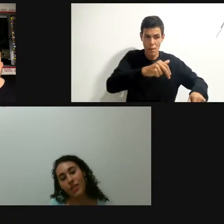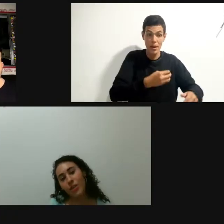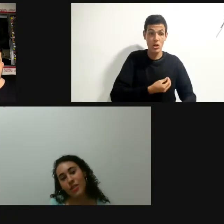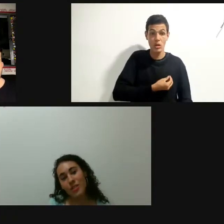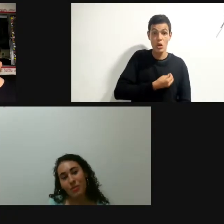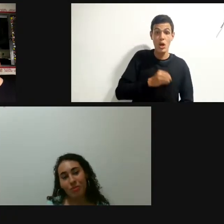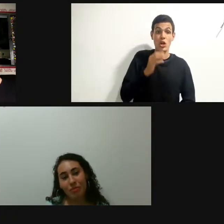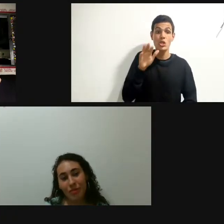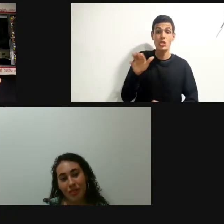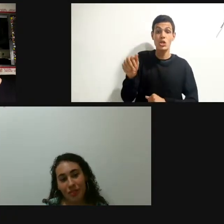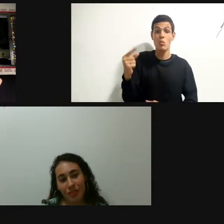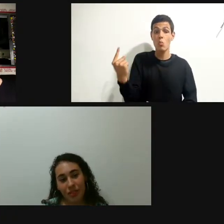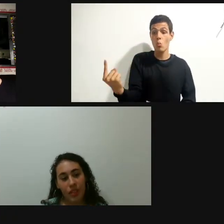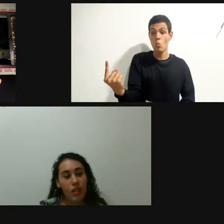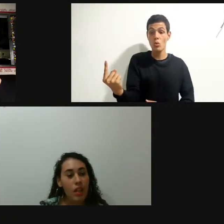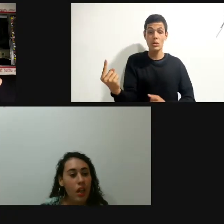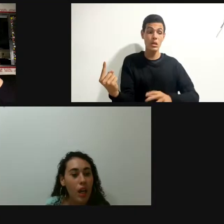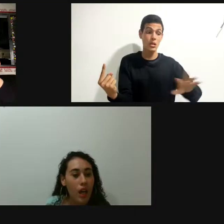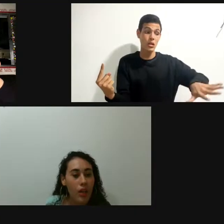área 2.